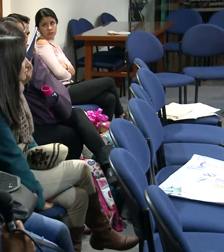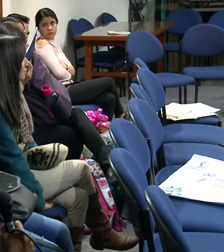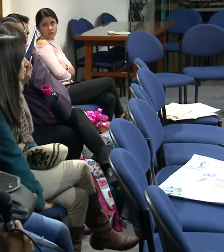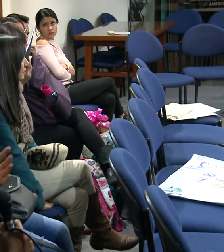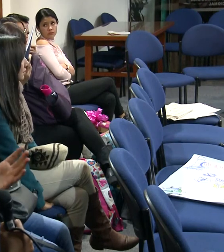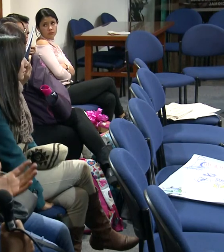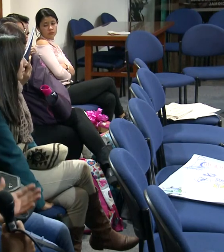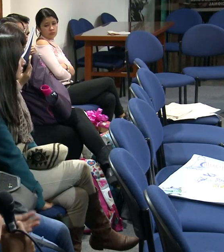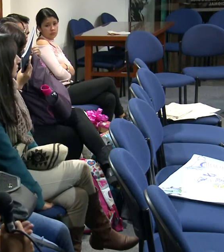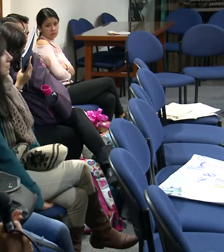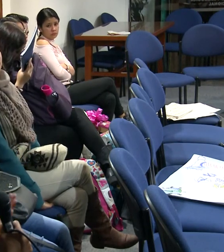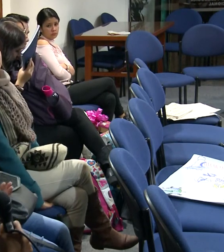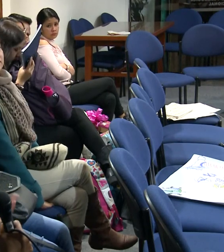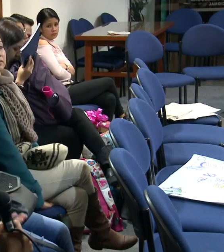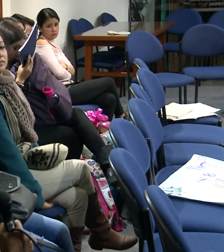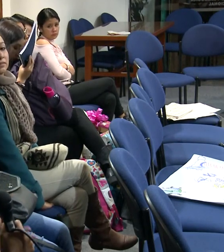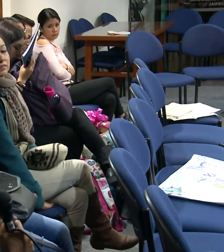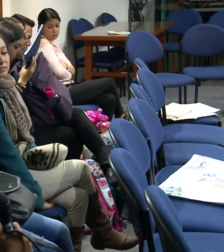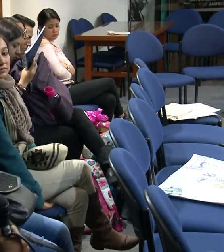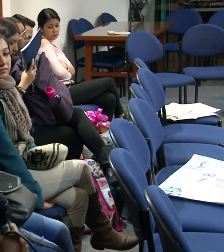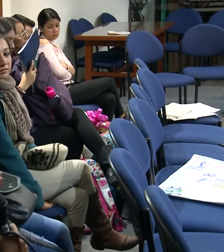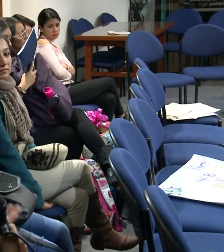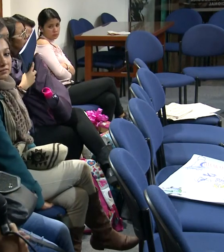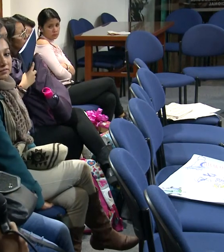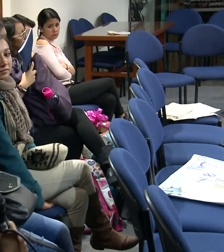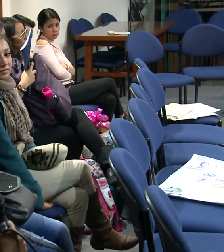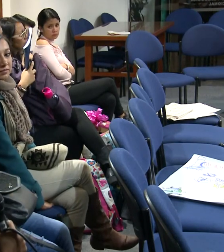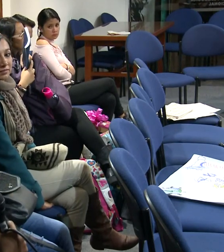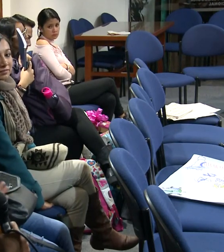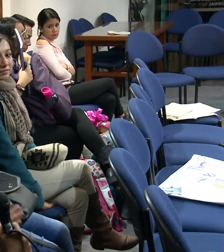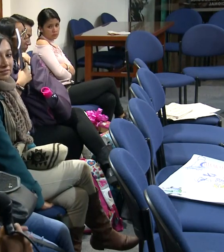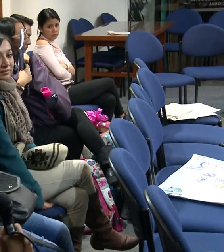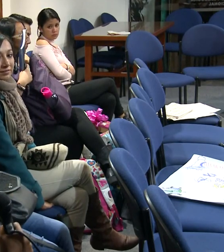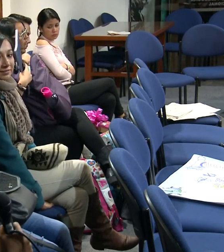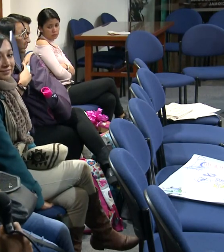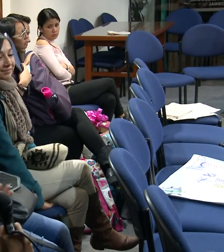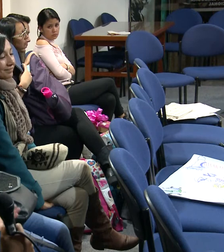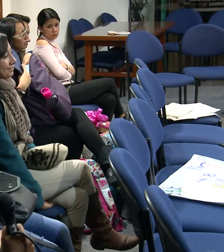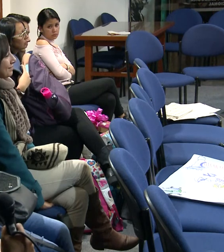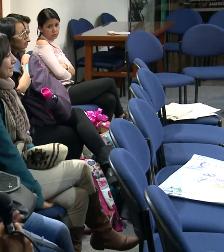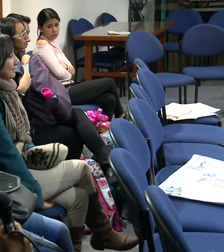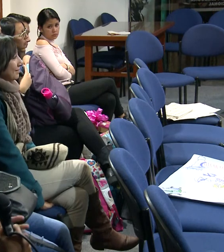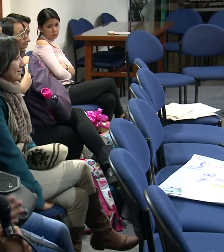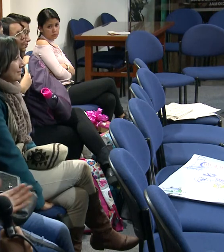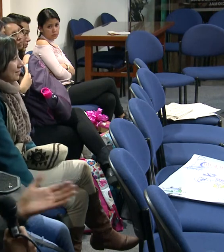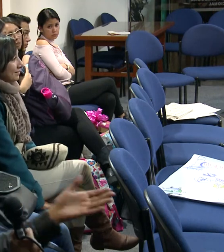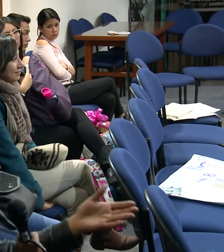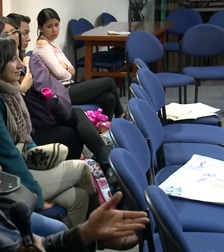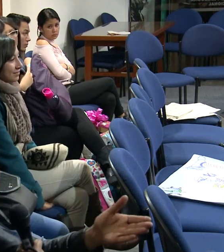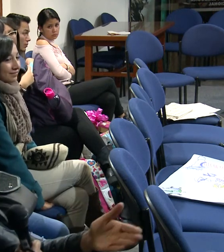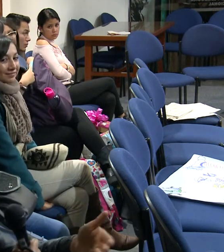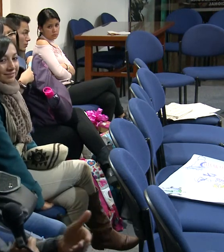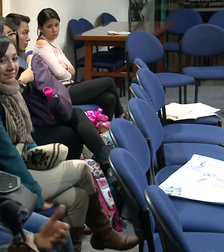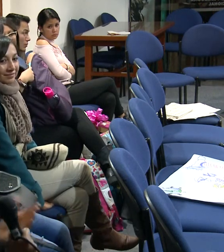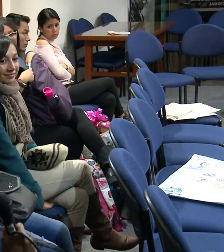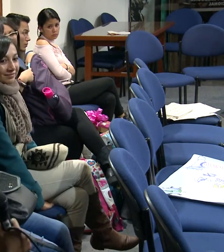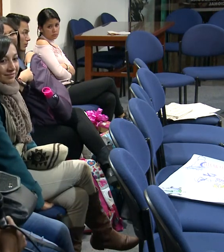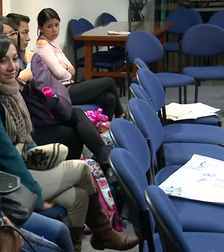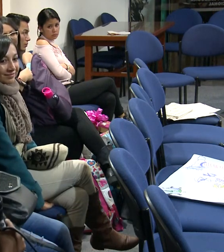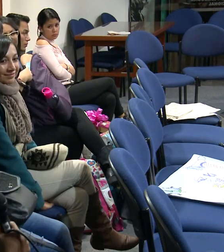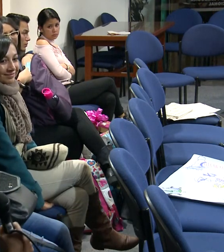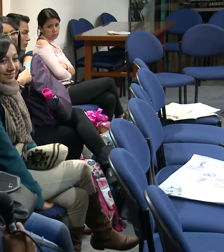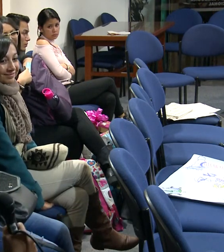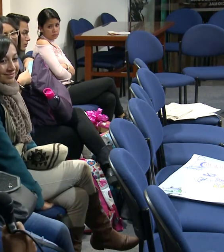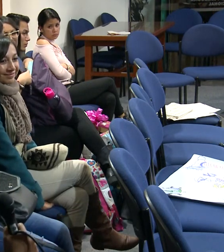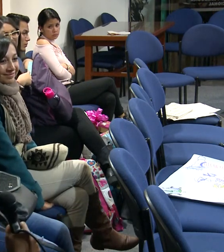Porque hablamos de la interdisciplinariedad. Pero yo recuerdo los primeros momentos de acercamiento, ¿cierto? Que aquí nos ponemos nerviosos con los